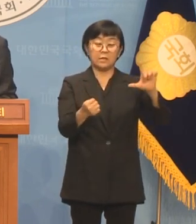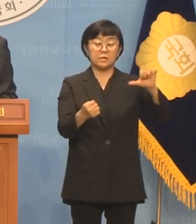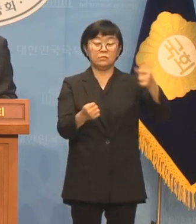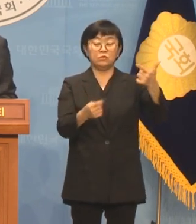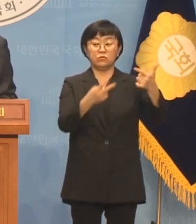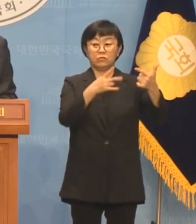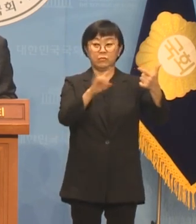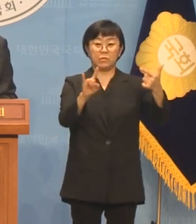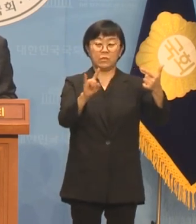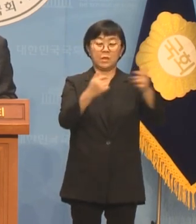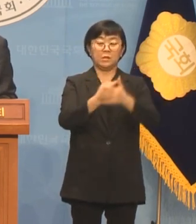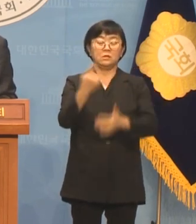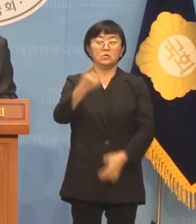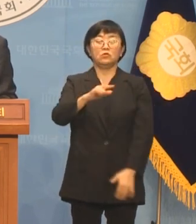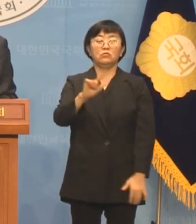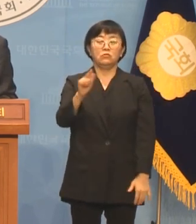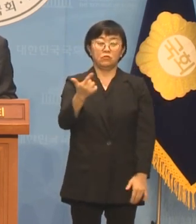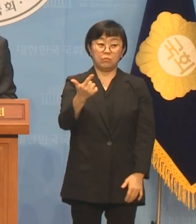국회에서